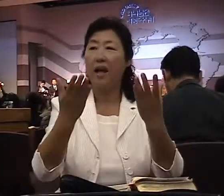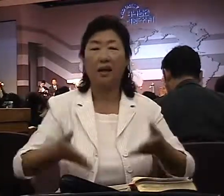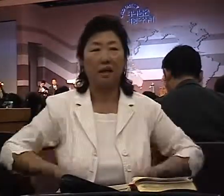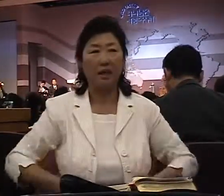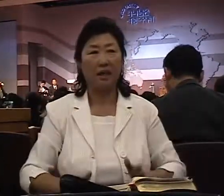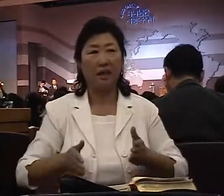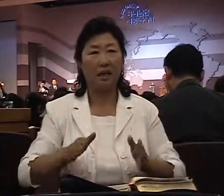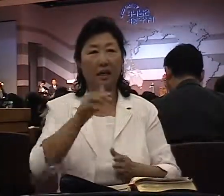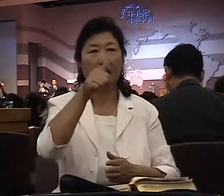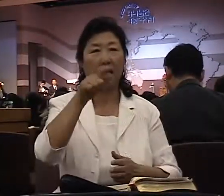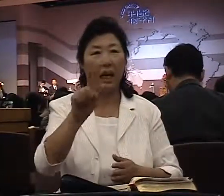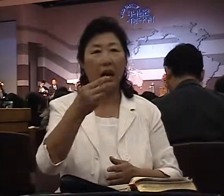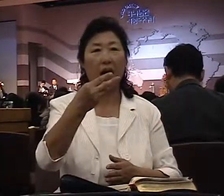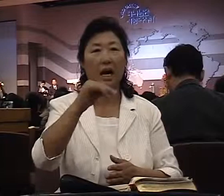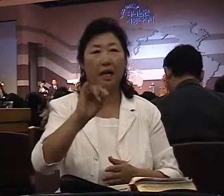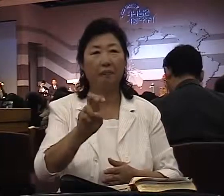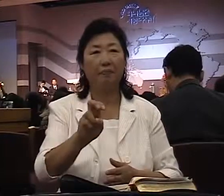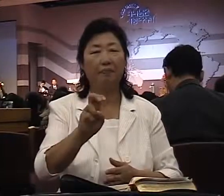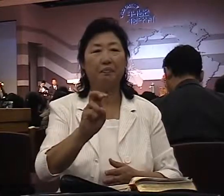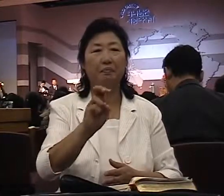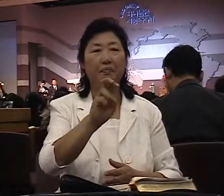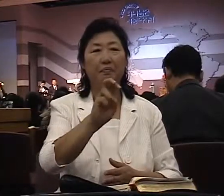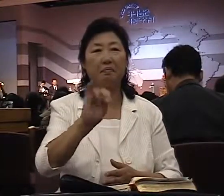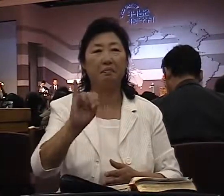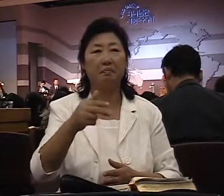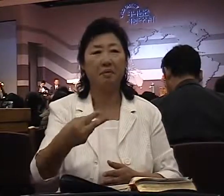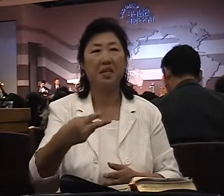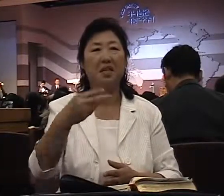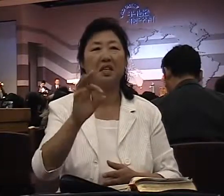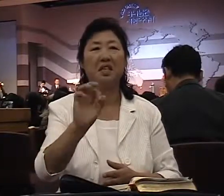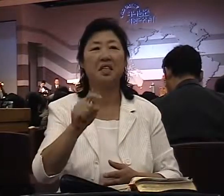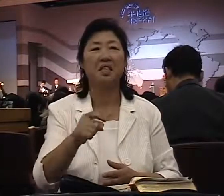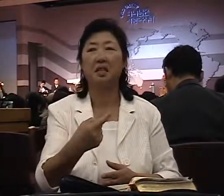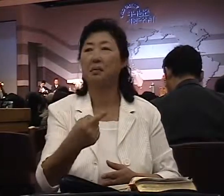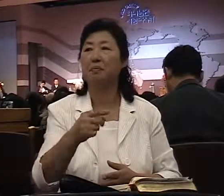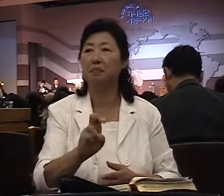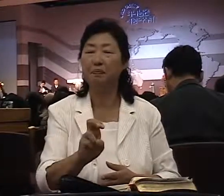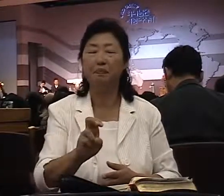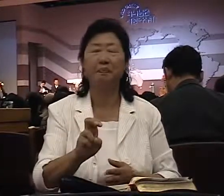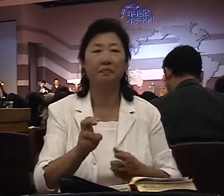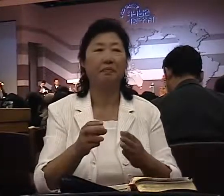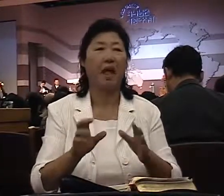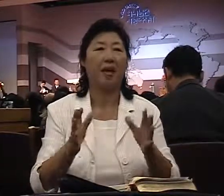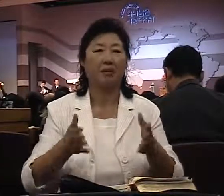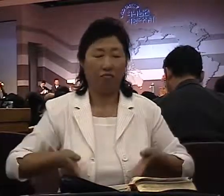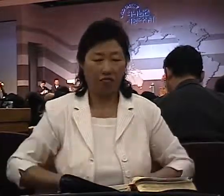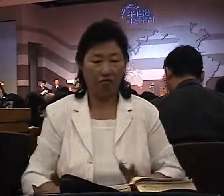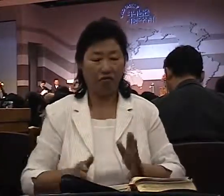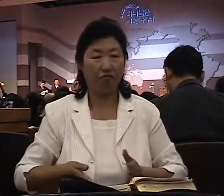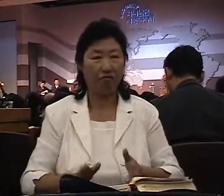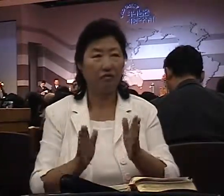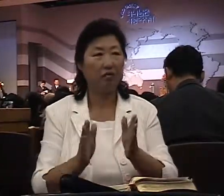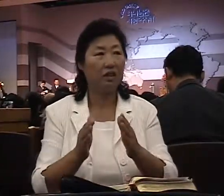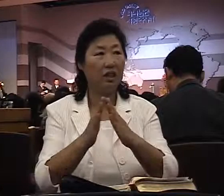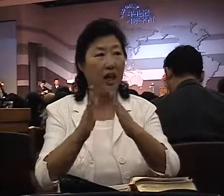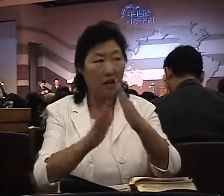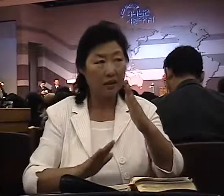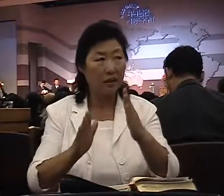하나님께서 출산으로 축복해 주신 가정들 우리 주님의 이름으로 축복드리고요. 또 우리 위로가 필요한 가정